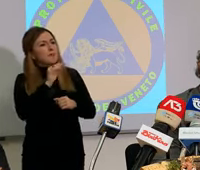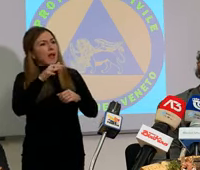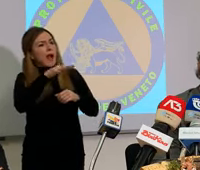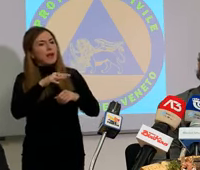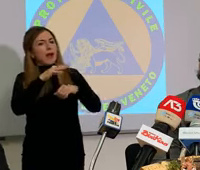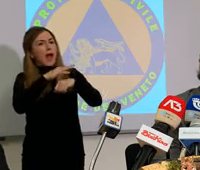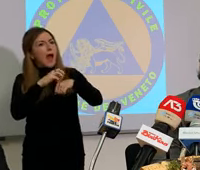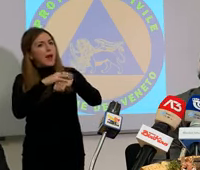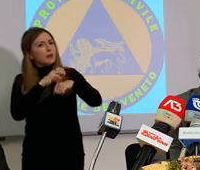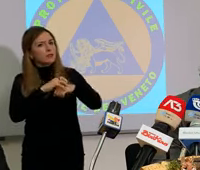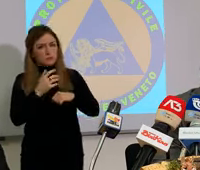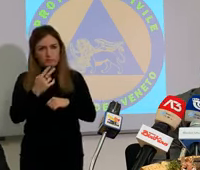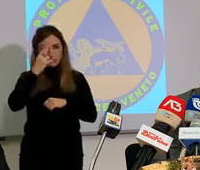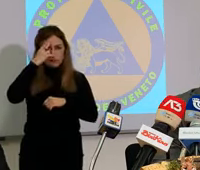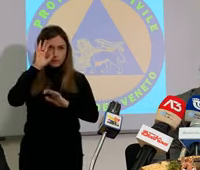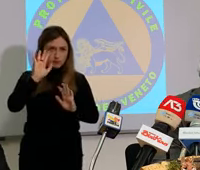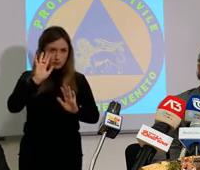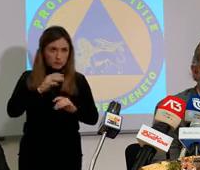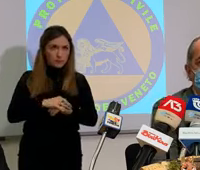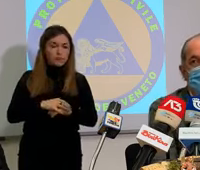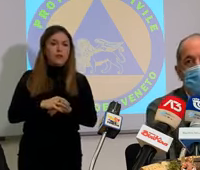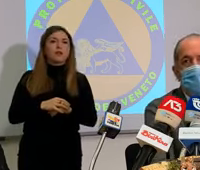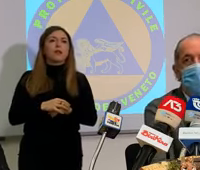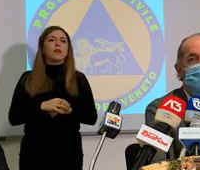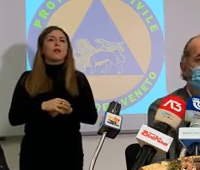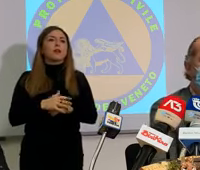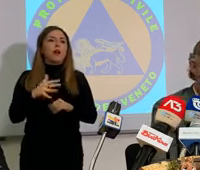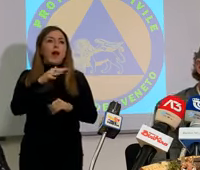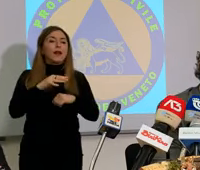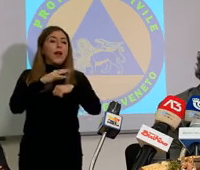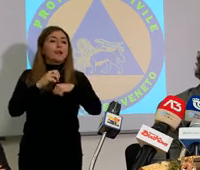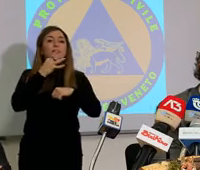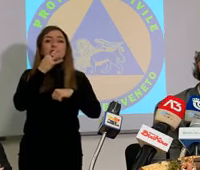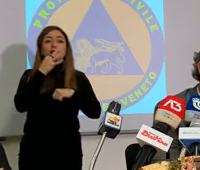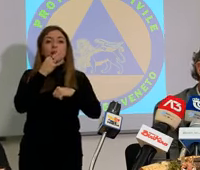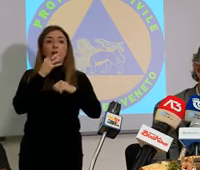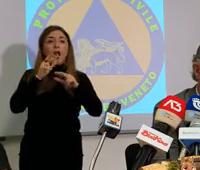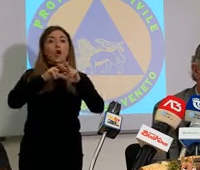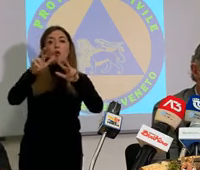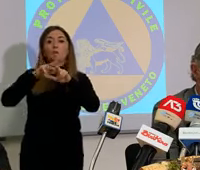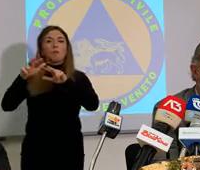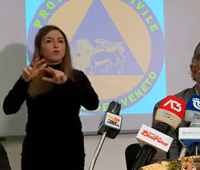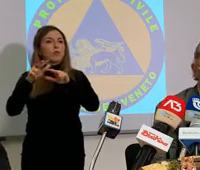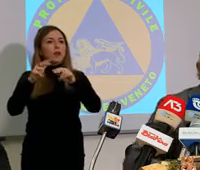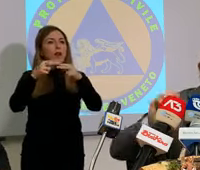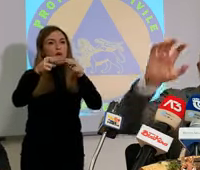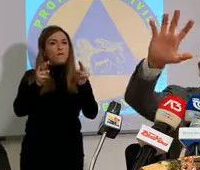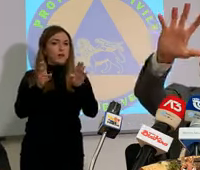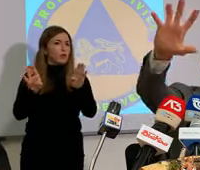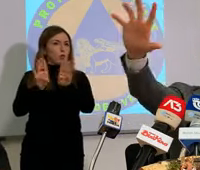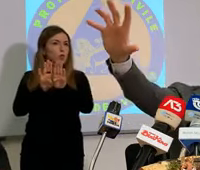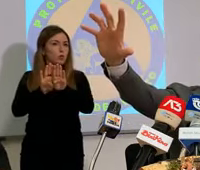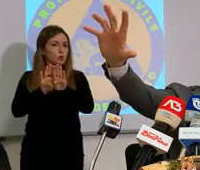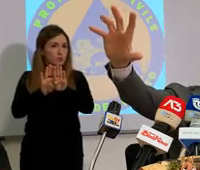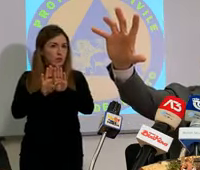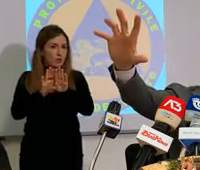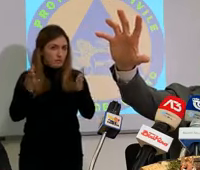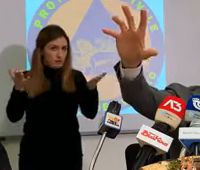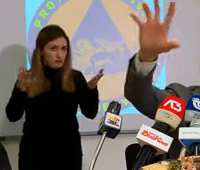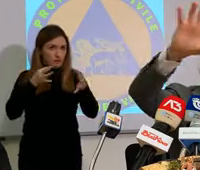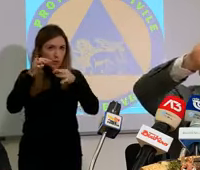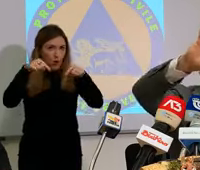arancione e rappresenta sostanzialmente la chiusura del confine comunale no vi do uno spaccato di quello che oggi